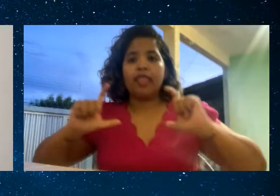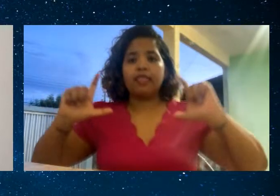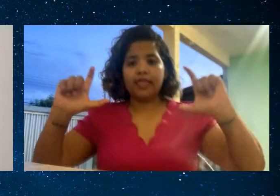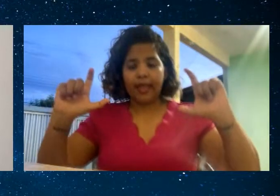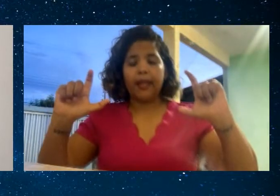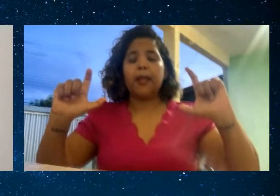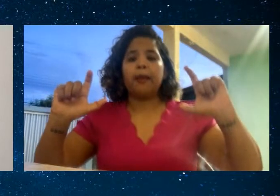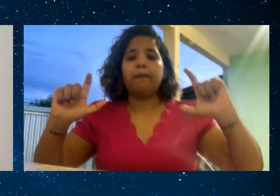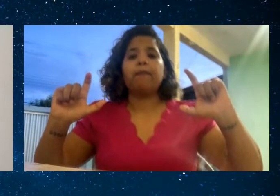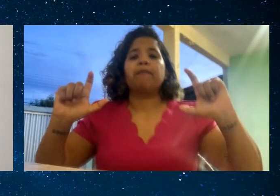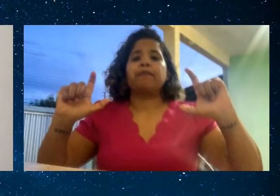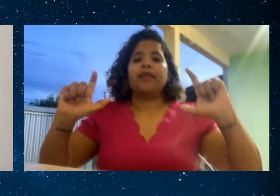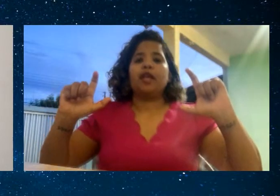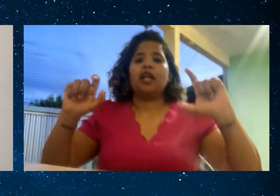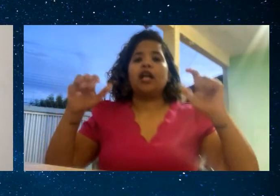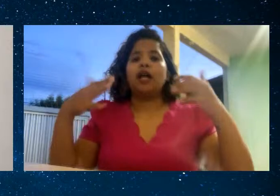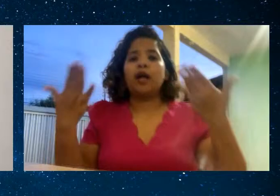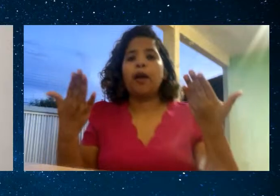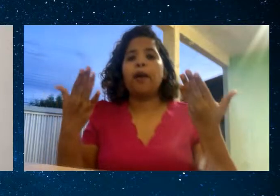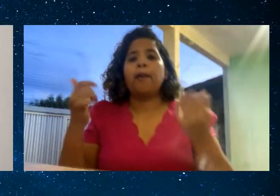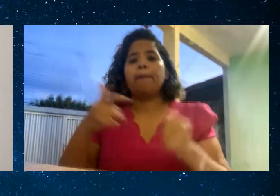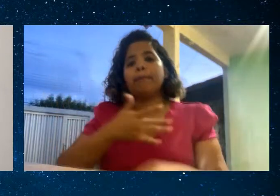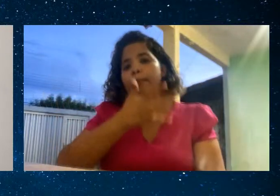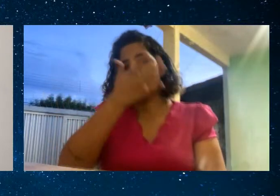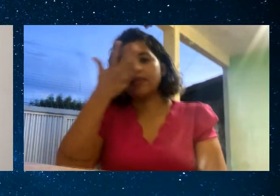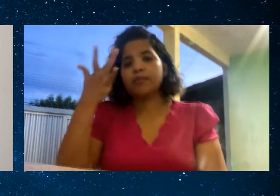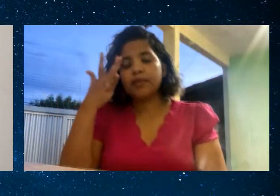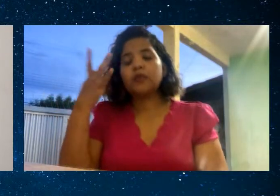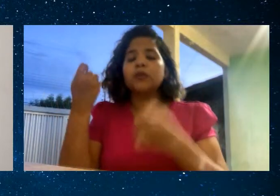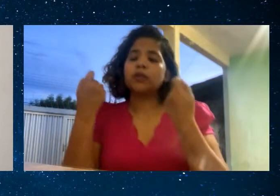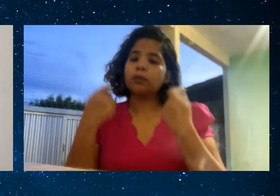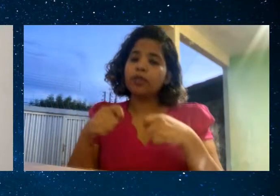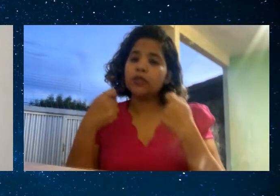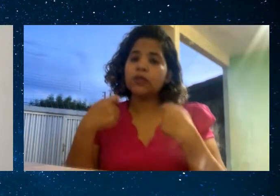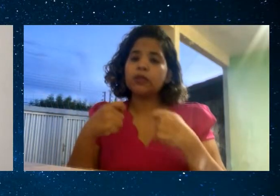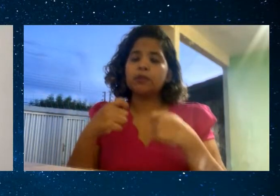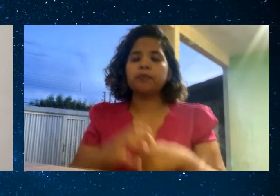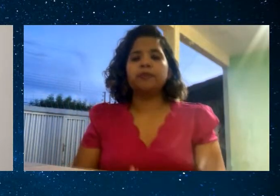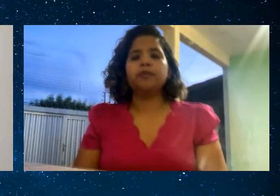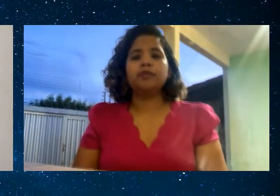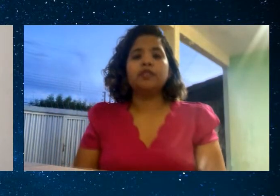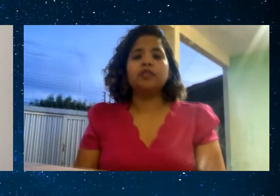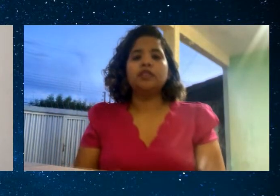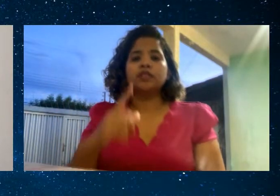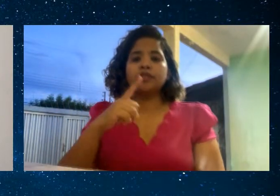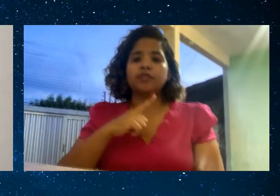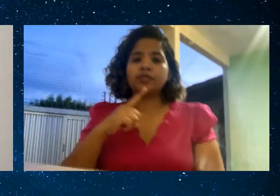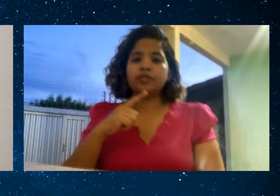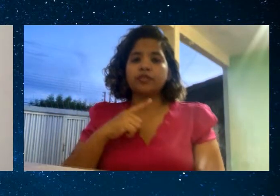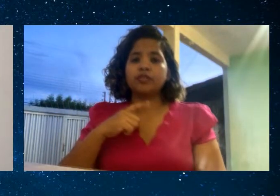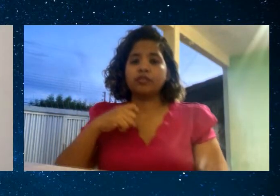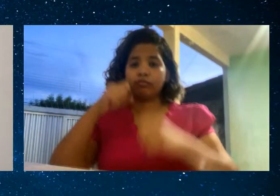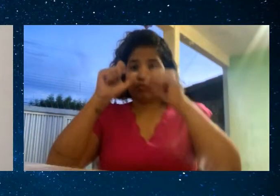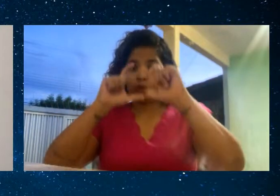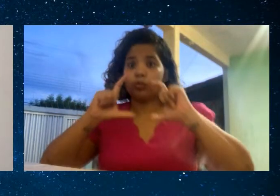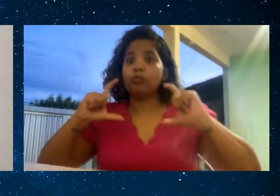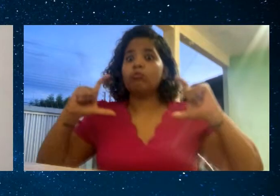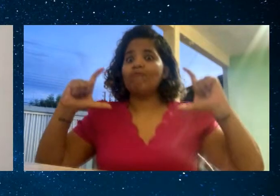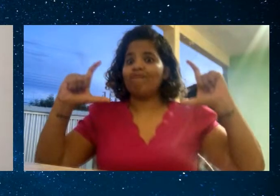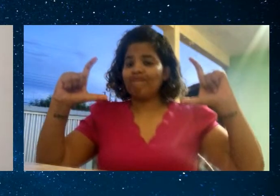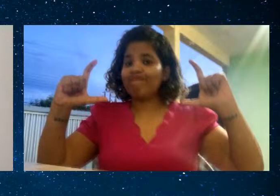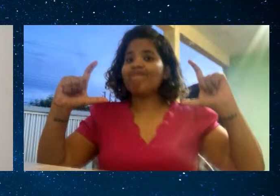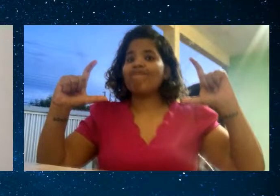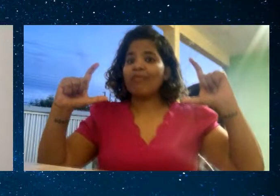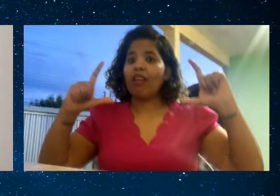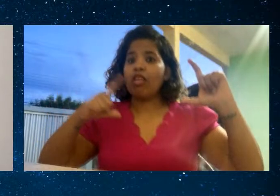frente principalmente para aquelas pessoas que mais necessitam nós estamos num grande quadro num